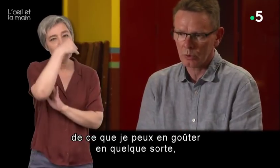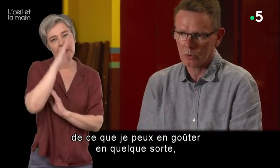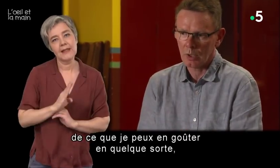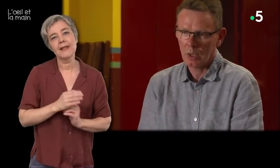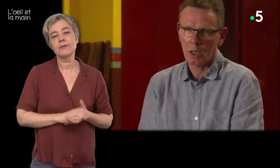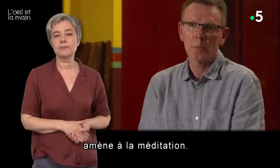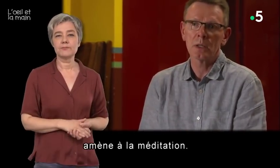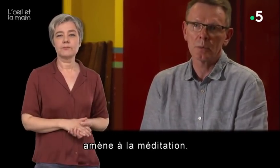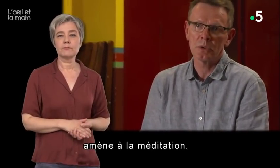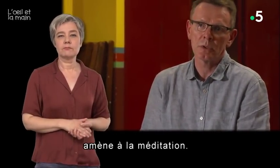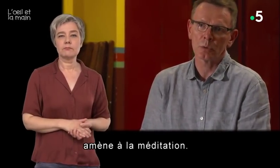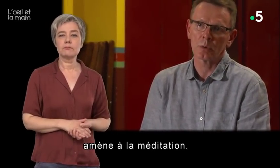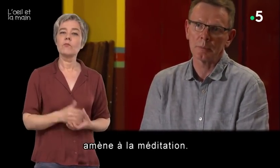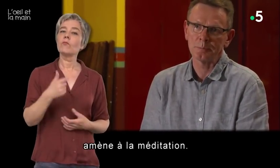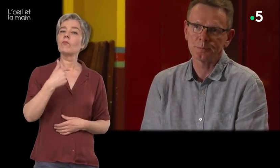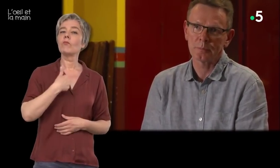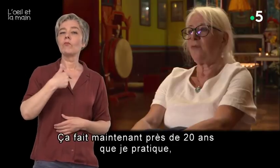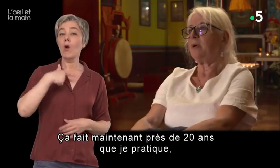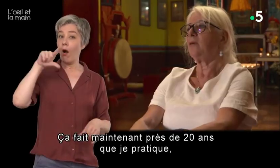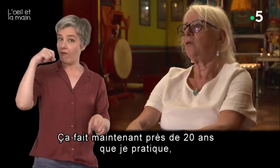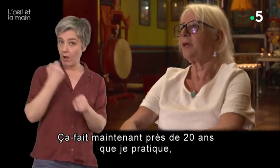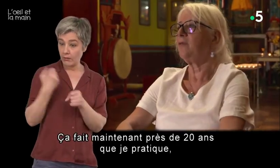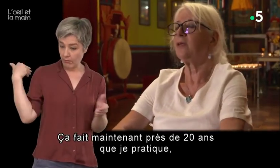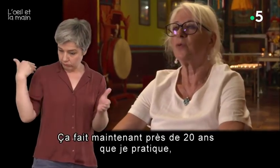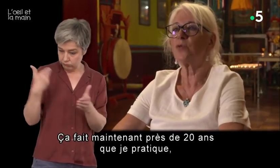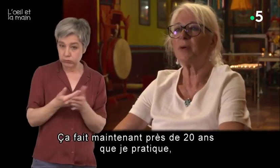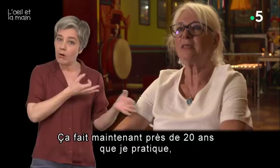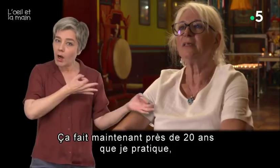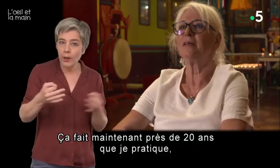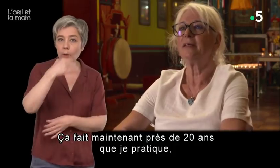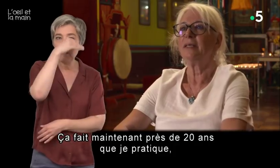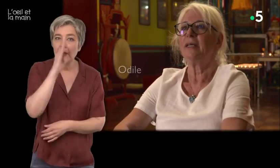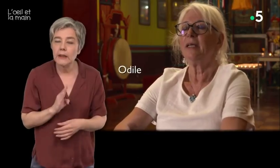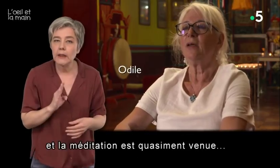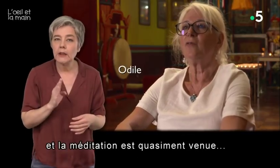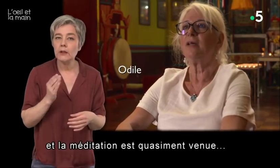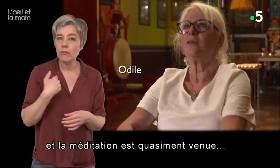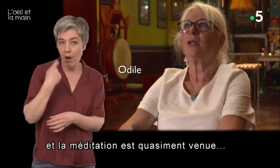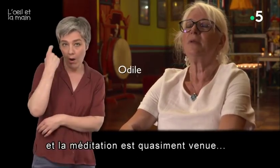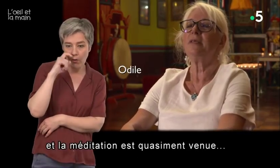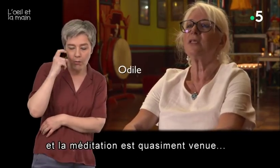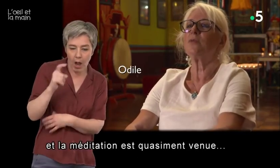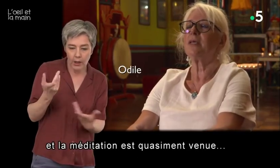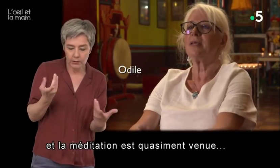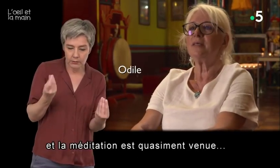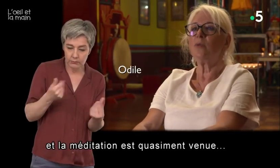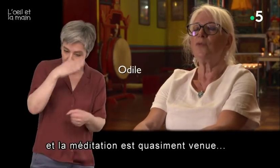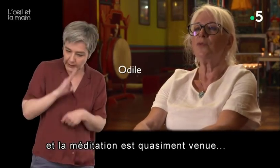sorte, amène à la méditation, quoi. Ça fait maintenant près de 20 ans que je pratique. Et en fait, la méditation est quasiment